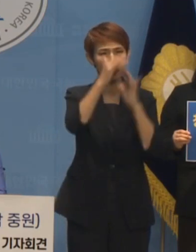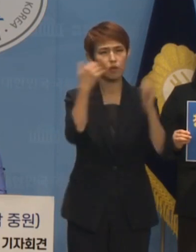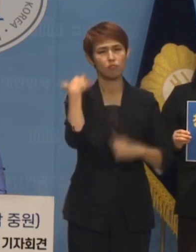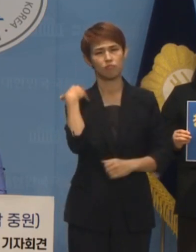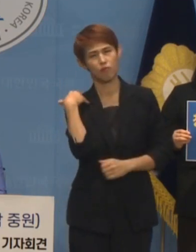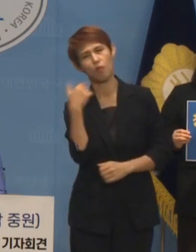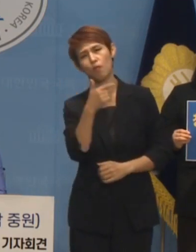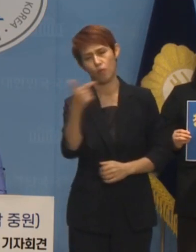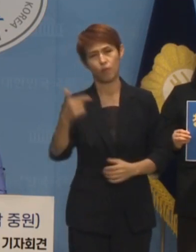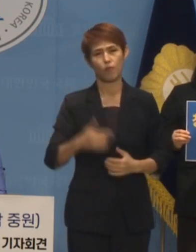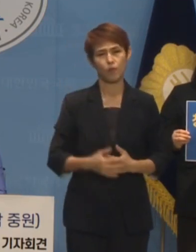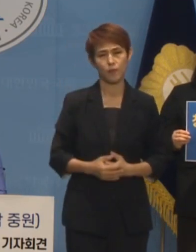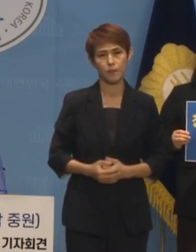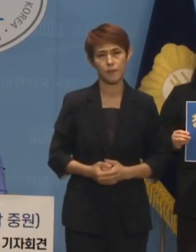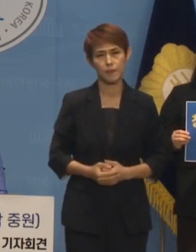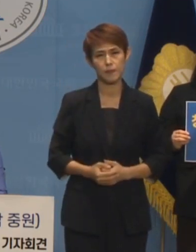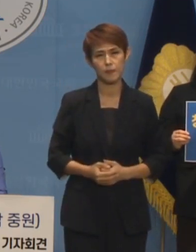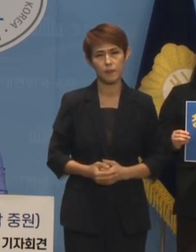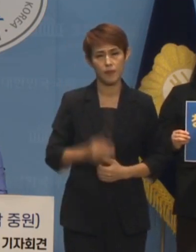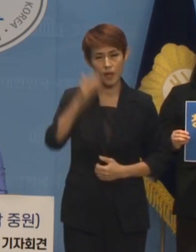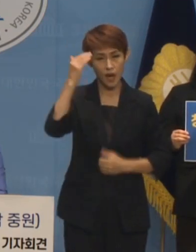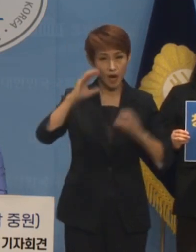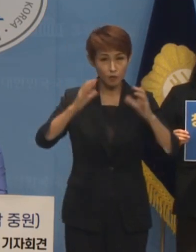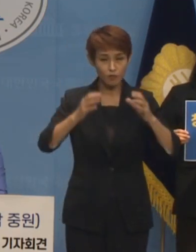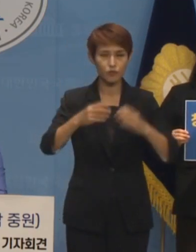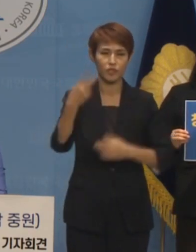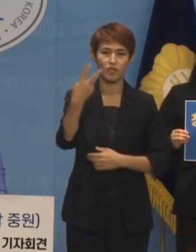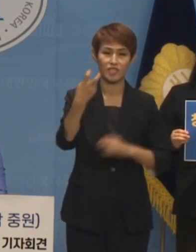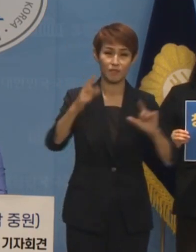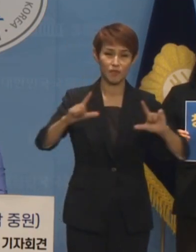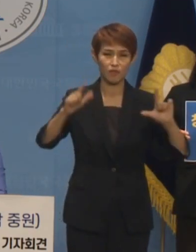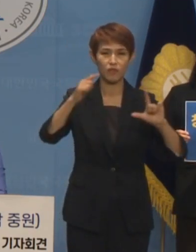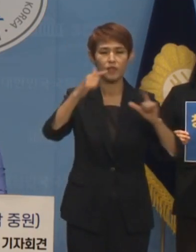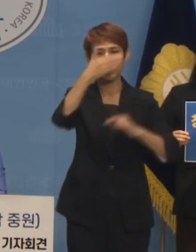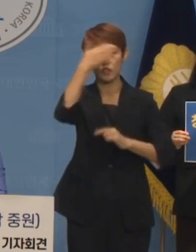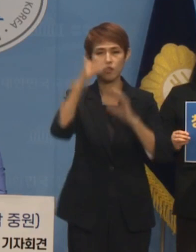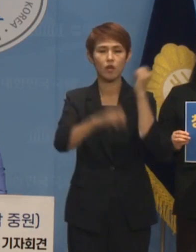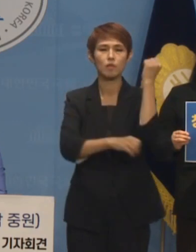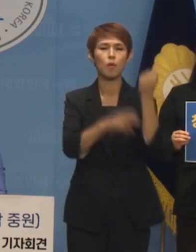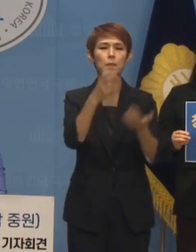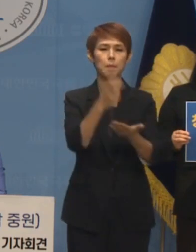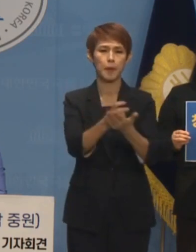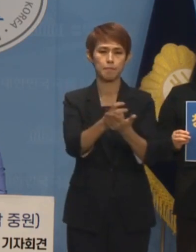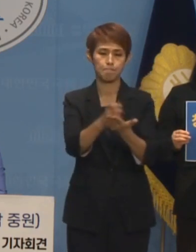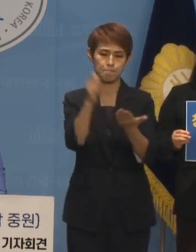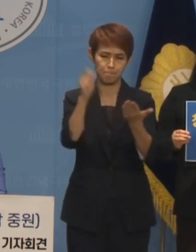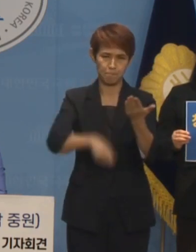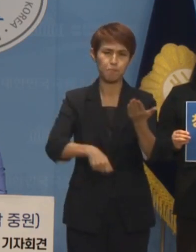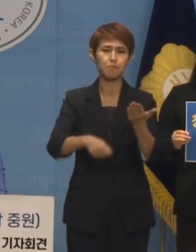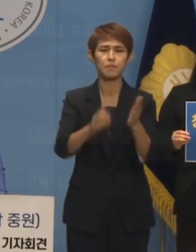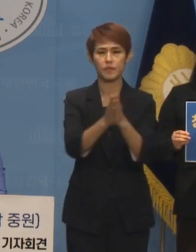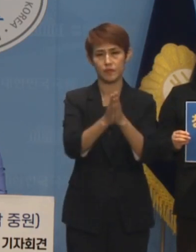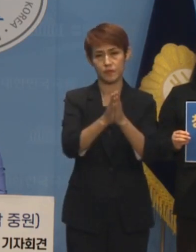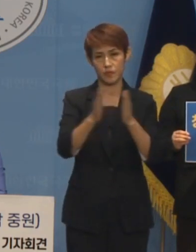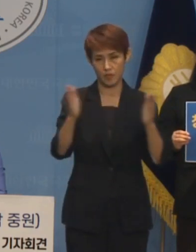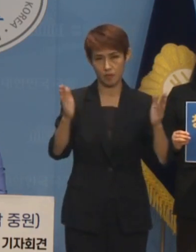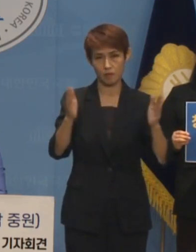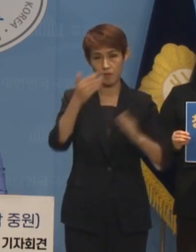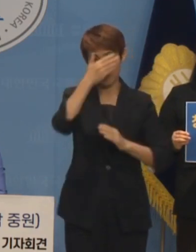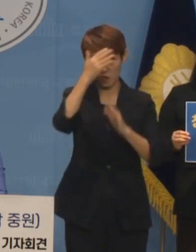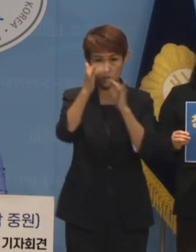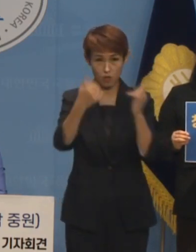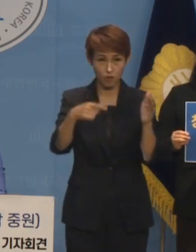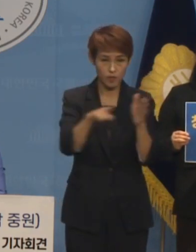가중시키고 있습니다. 우리나라는 2020년 청년 기본법을 전격적으로 제정 시행하며 청년에